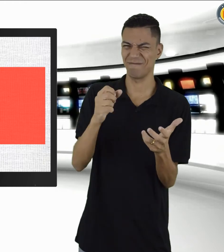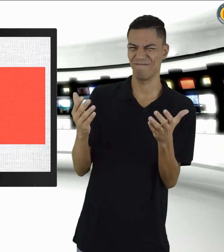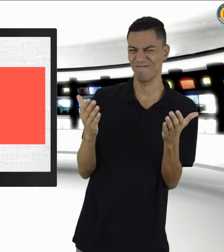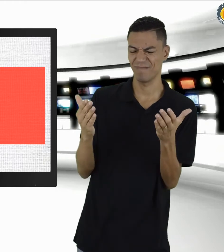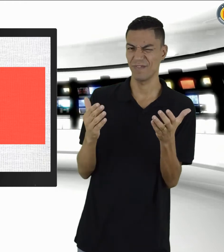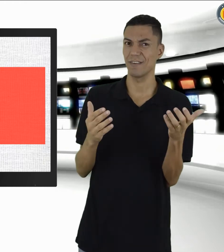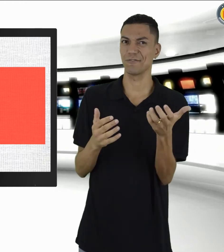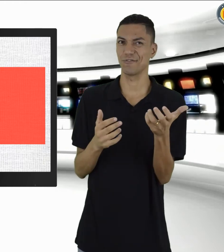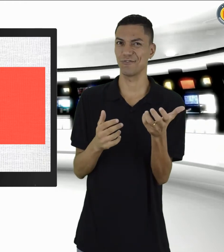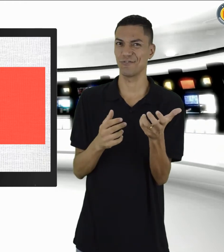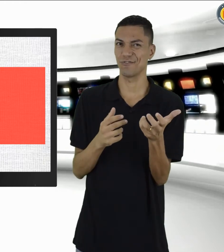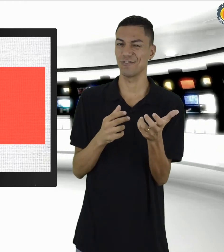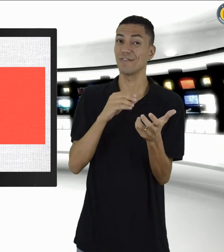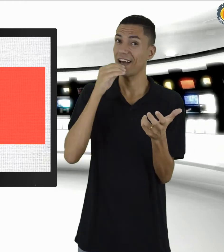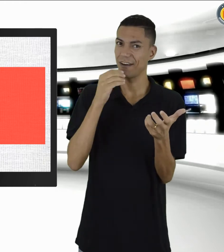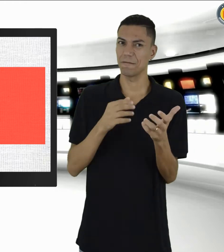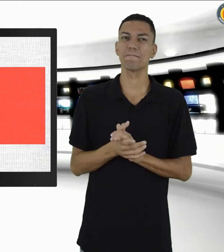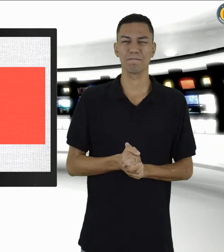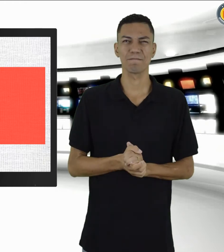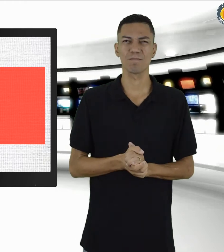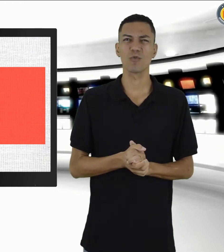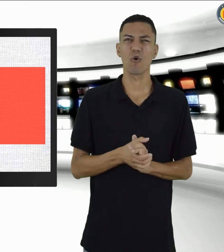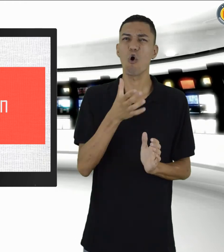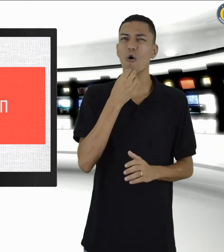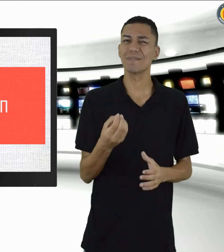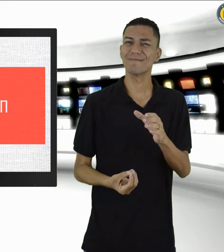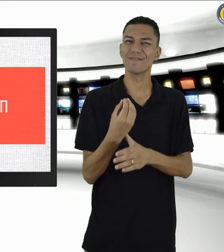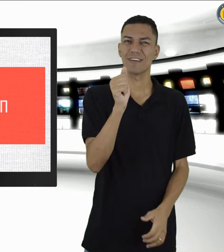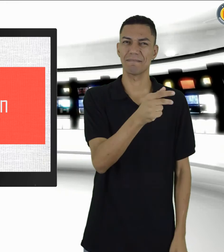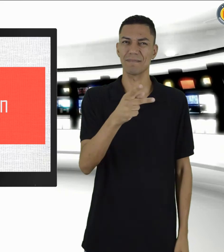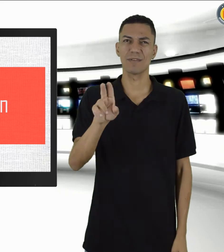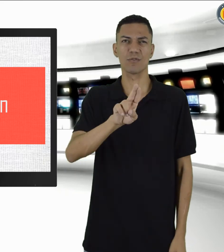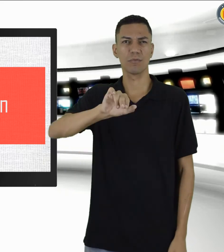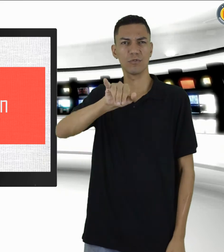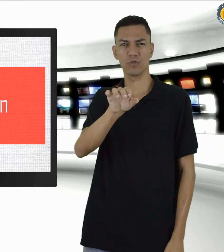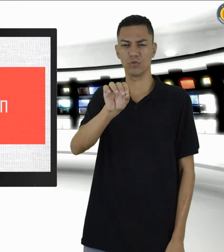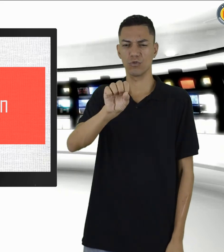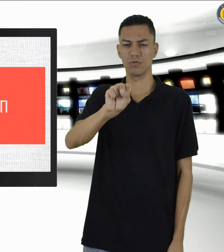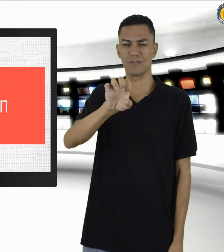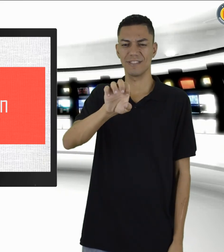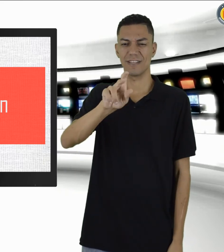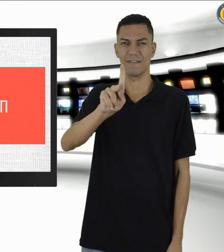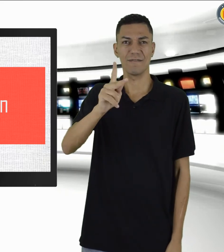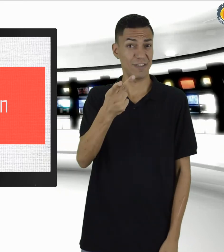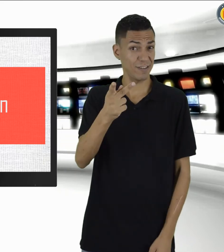Criado por Joseph Paul Cohen, jovem PhD pela Universidade de Massachusetts e experiente na área